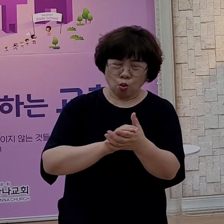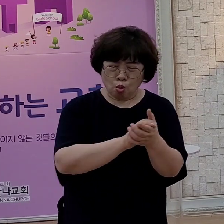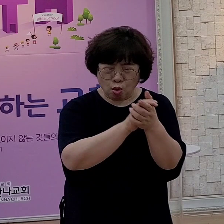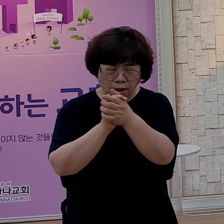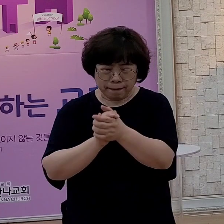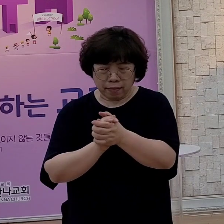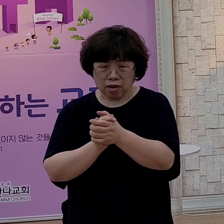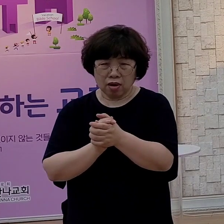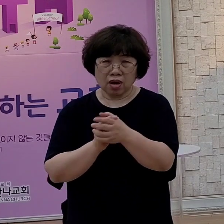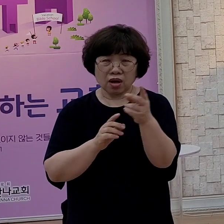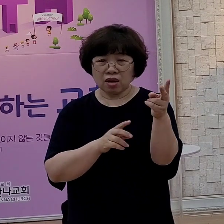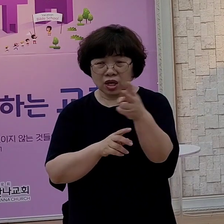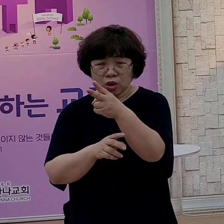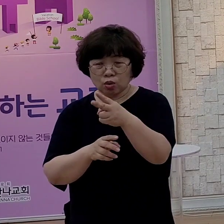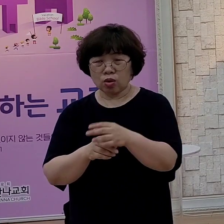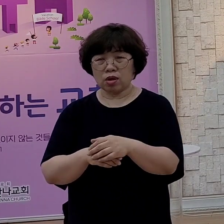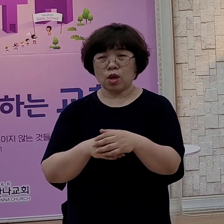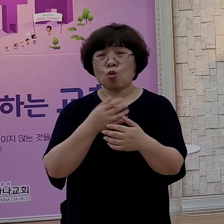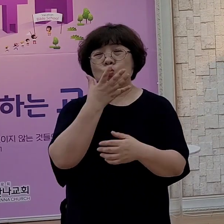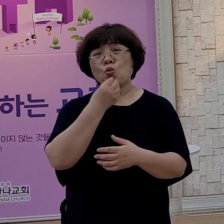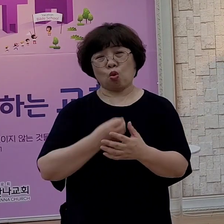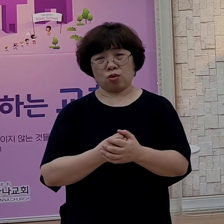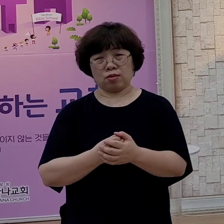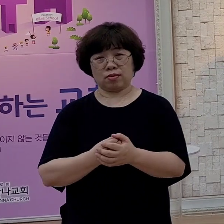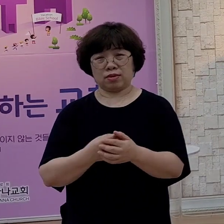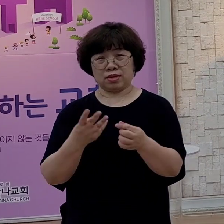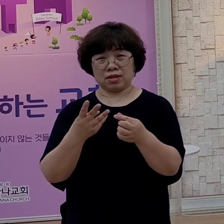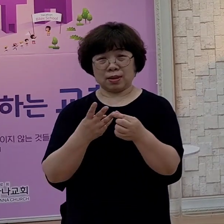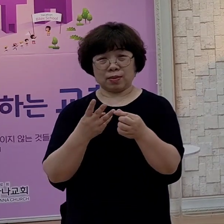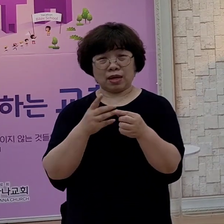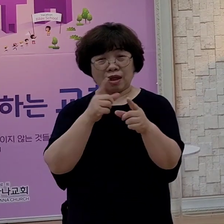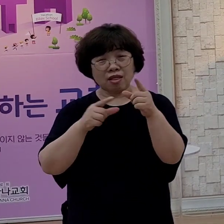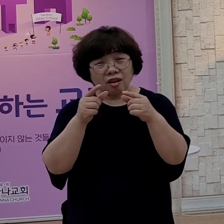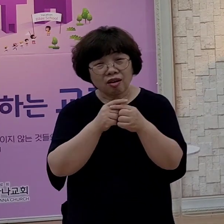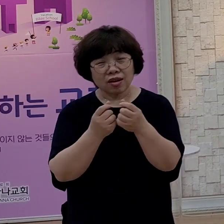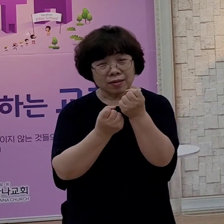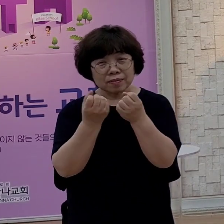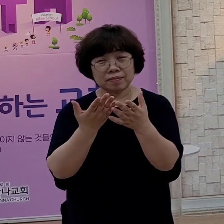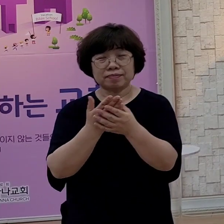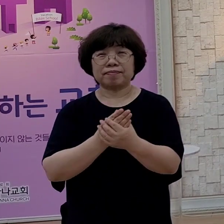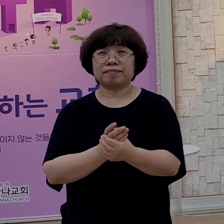이게 복이에요. 한 가지만 더 할까요?